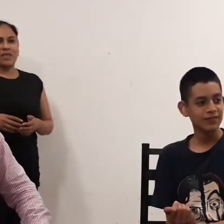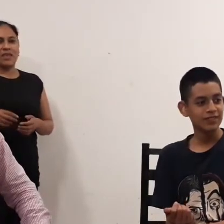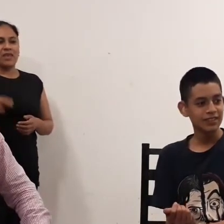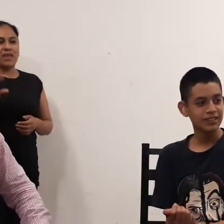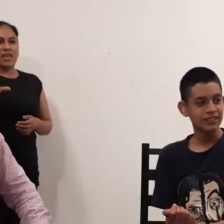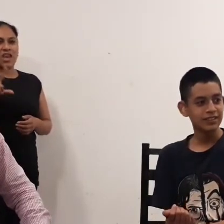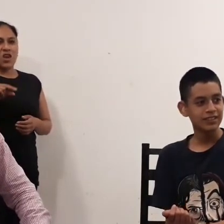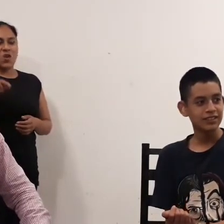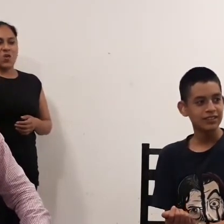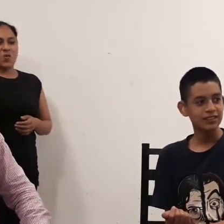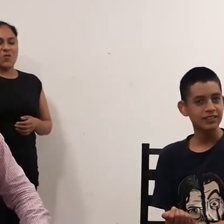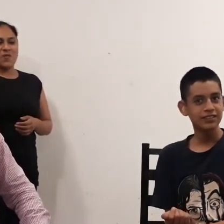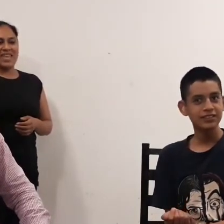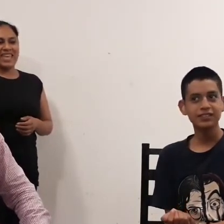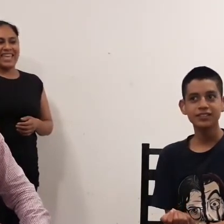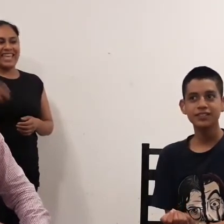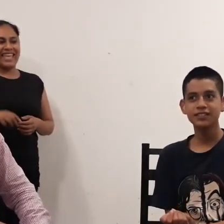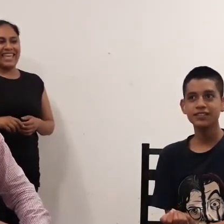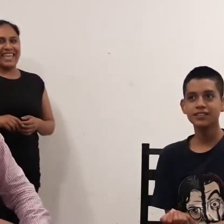¿Novia?